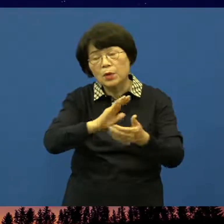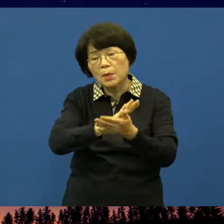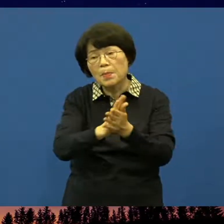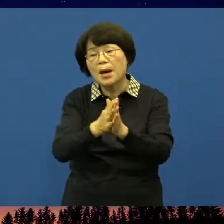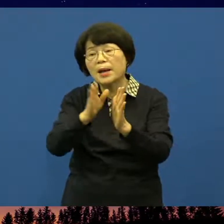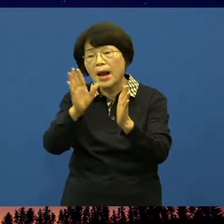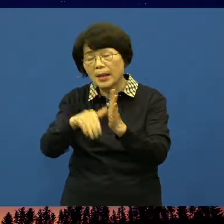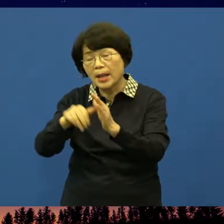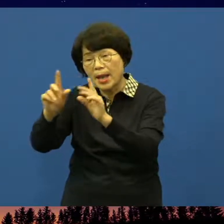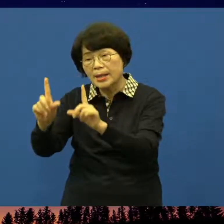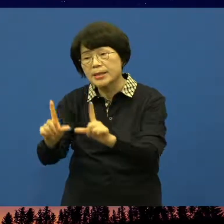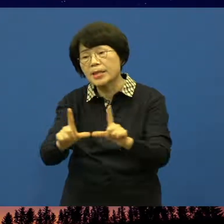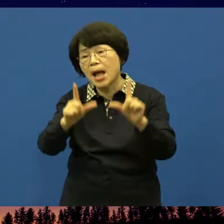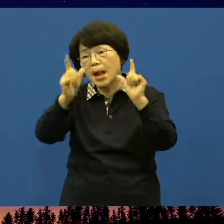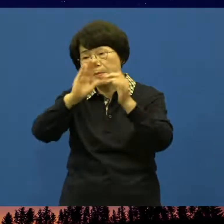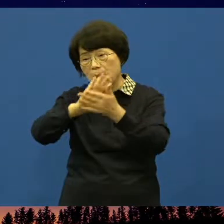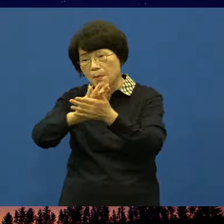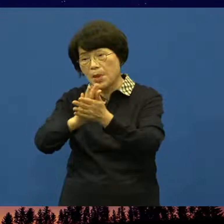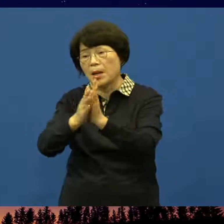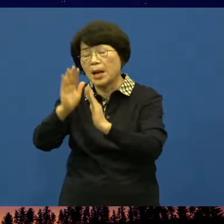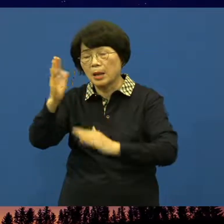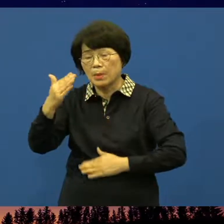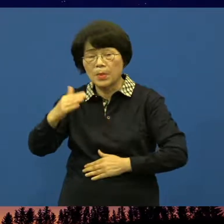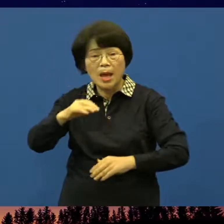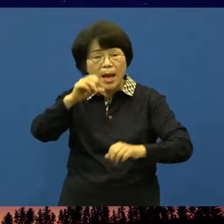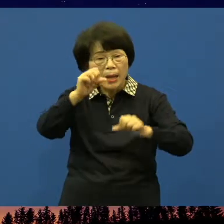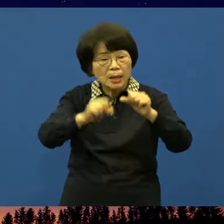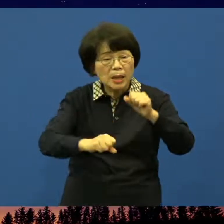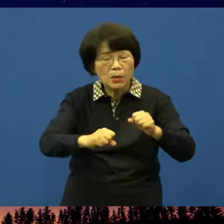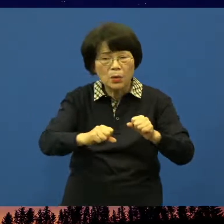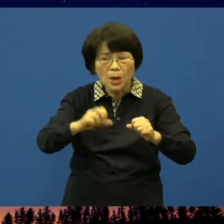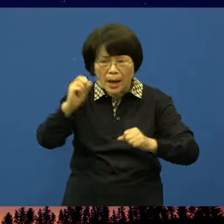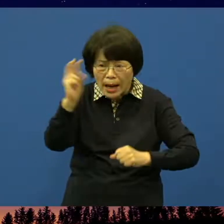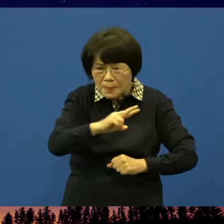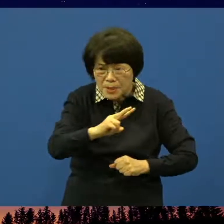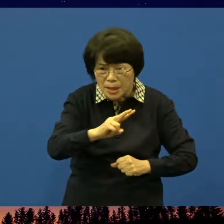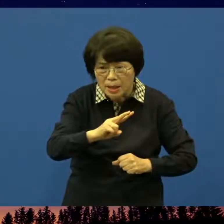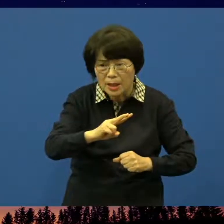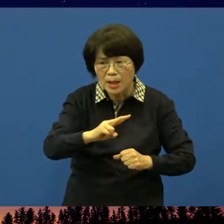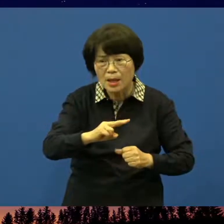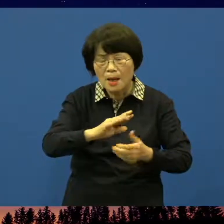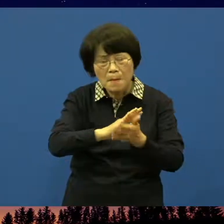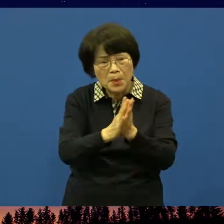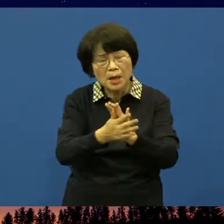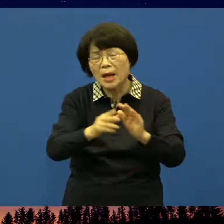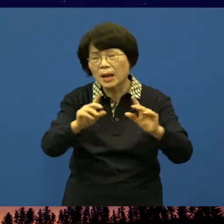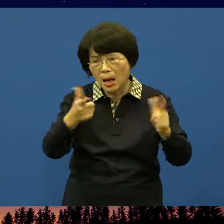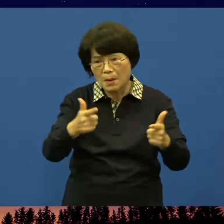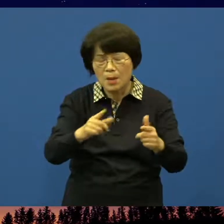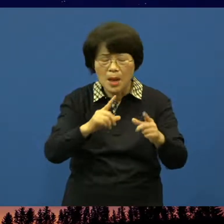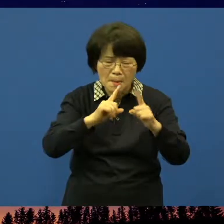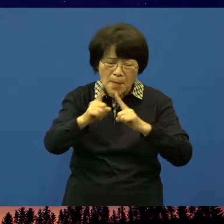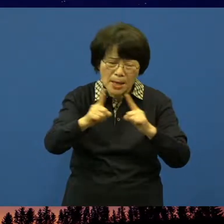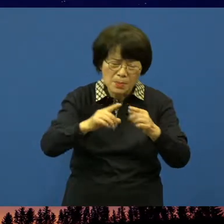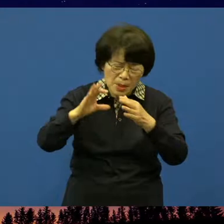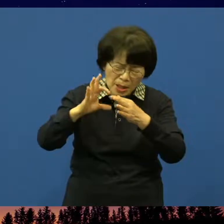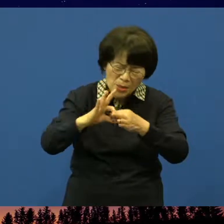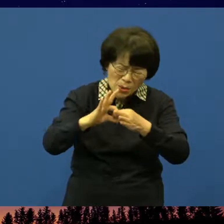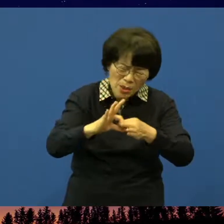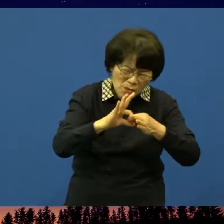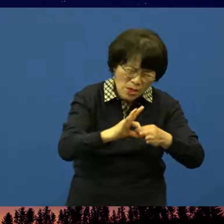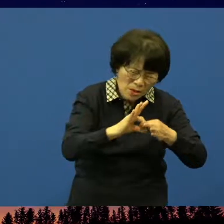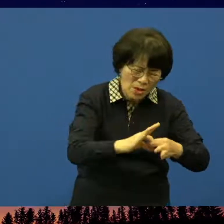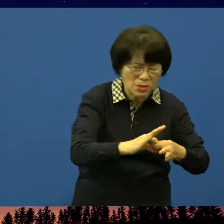삶이 변하는 것입니다. 근데 이 태도는 하루아침에 만들어지는 게 아니에요. 말씀을 지속적으로 순종해가는 과정을